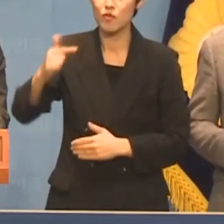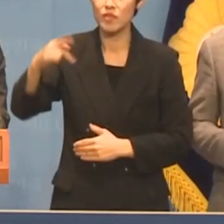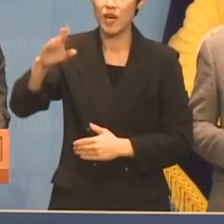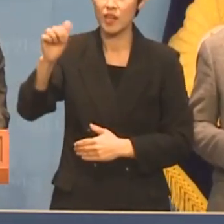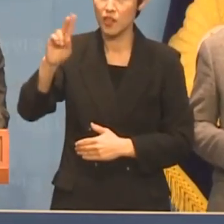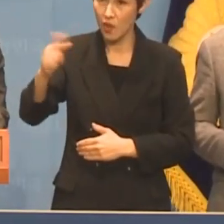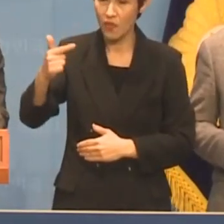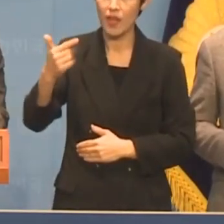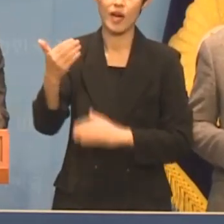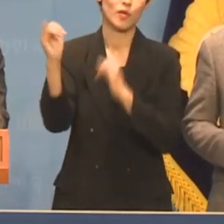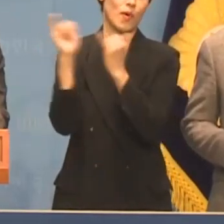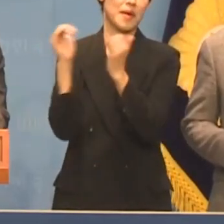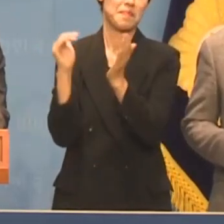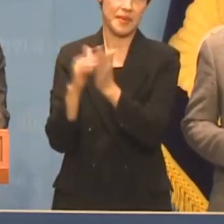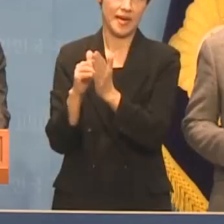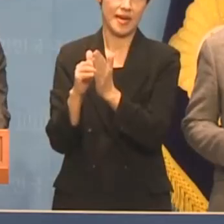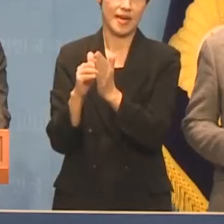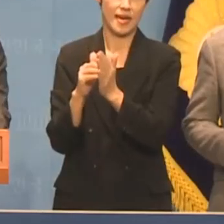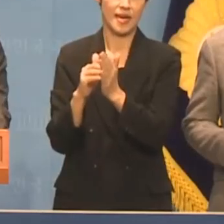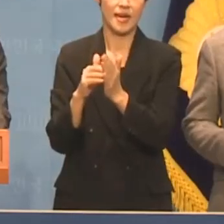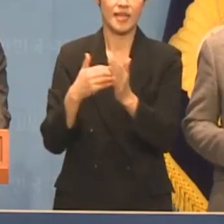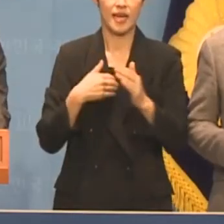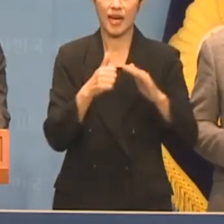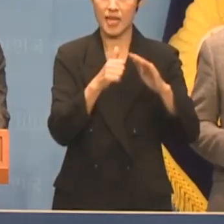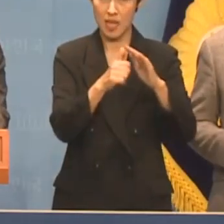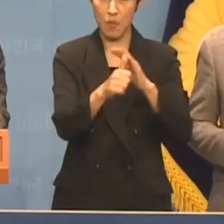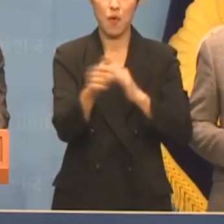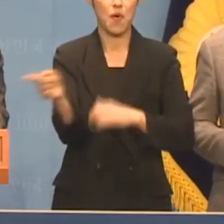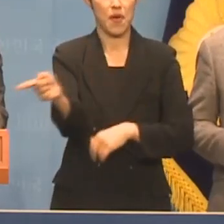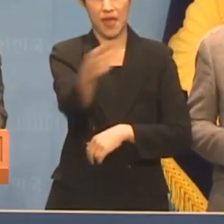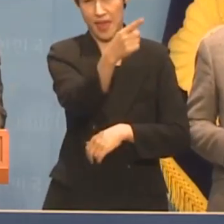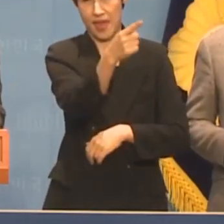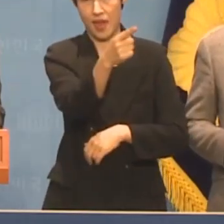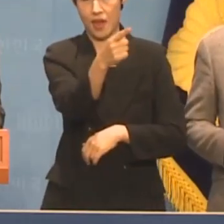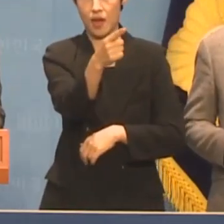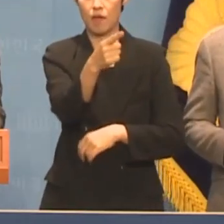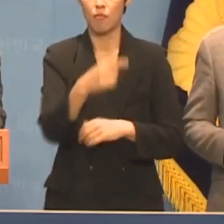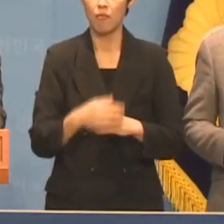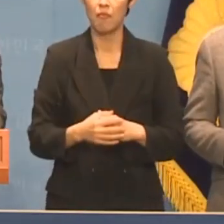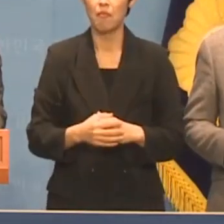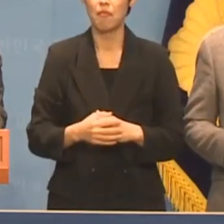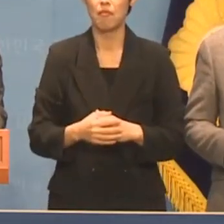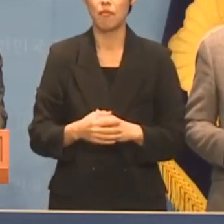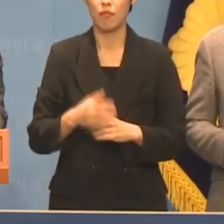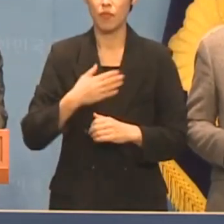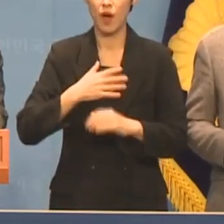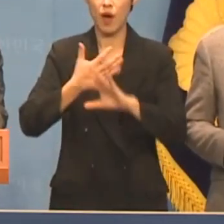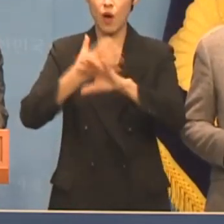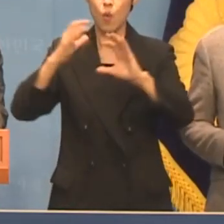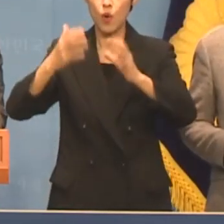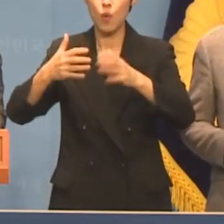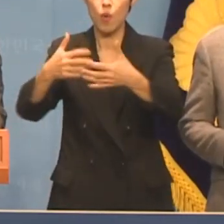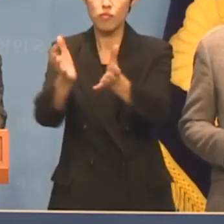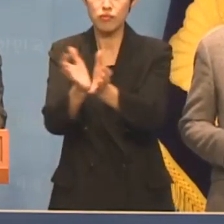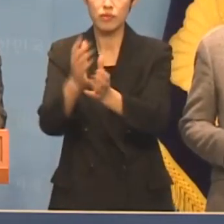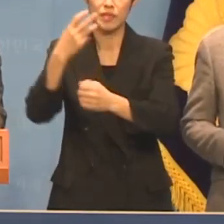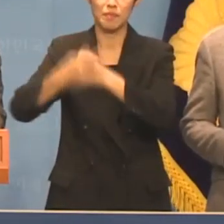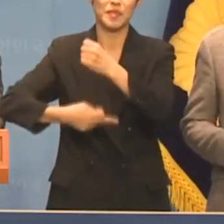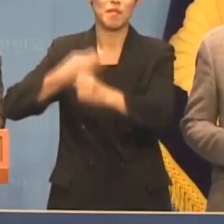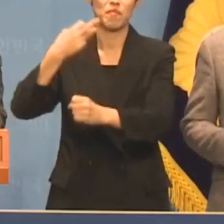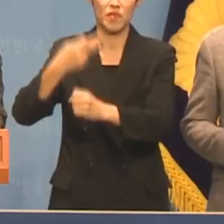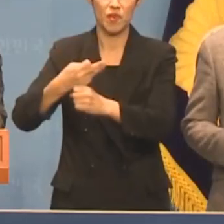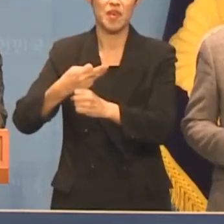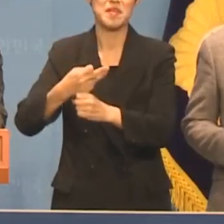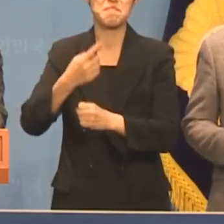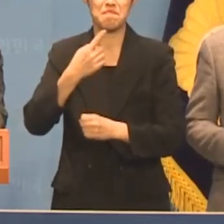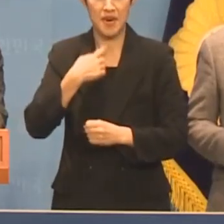아까 통화했는데 내가 원내대표 나가 있어 그랬더니 자기가 무슨 외교통상부에 13년이